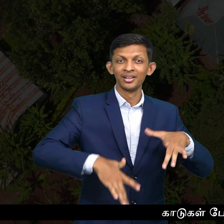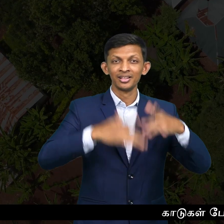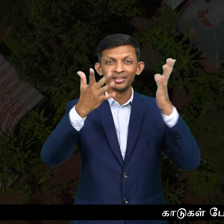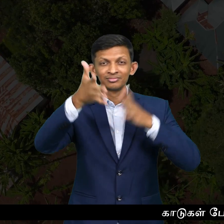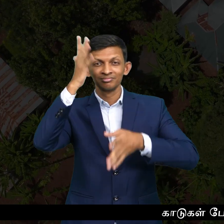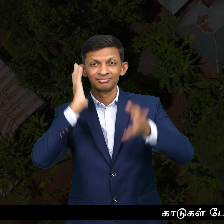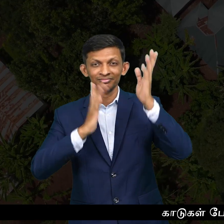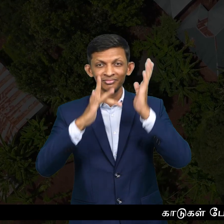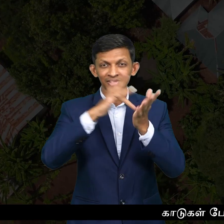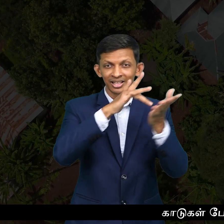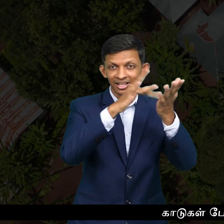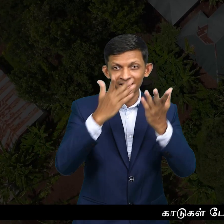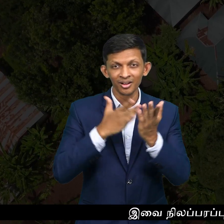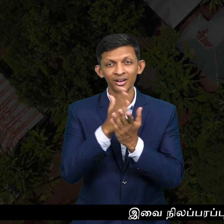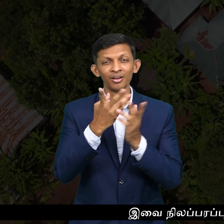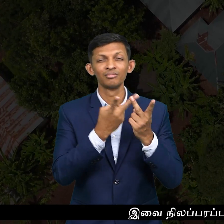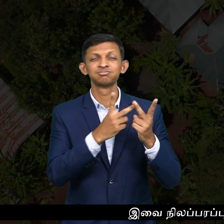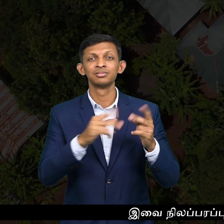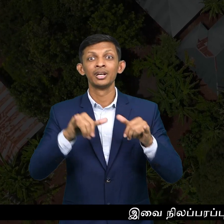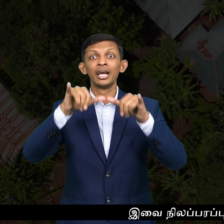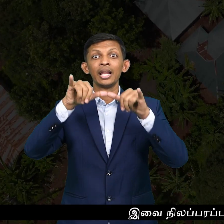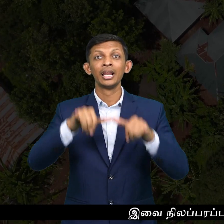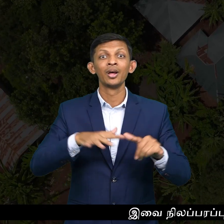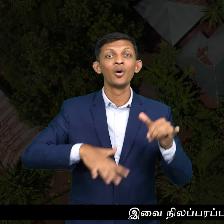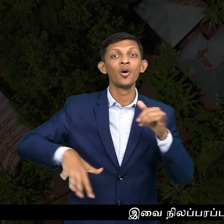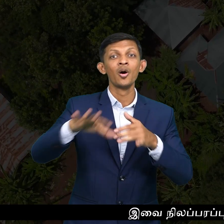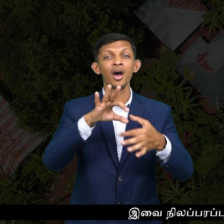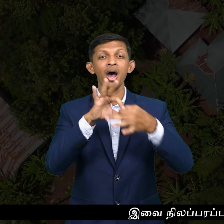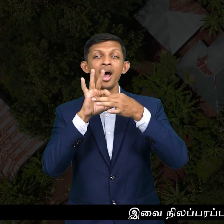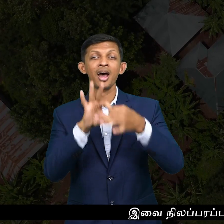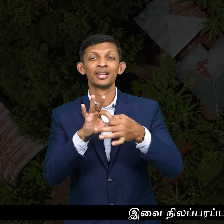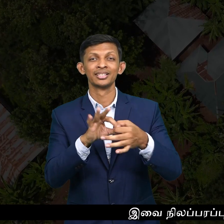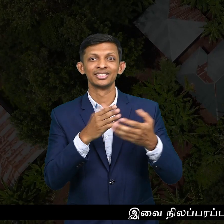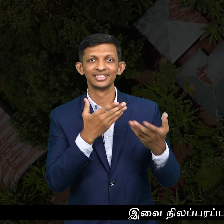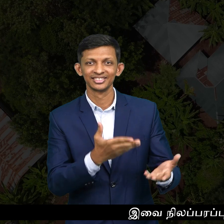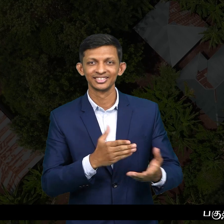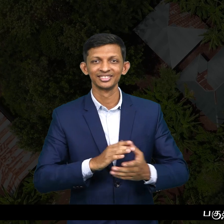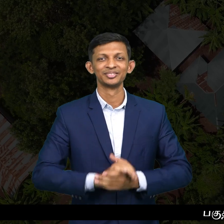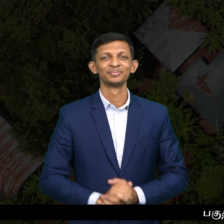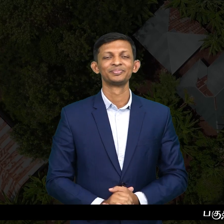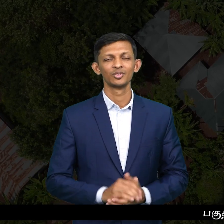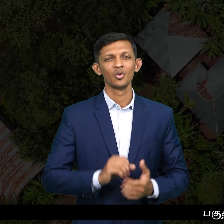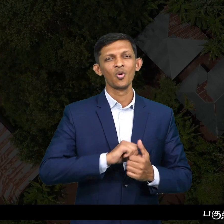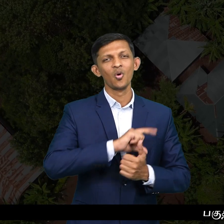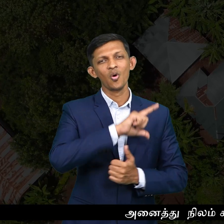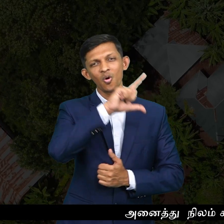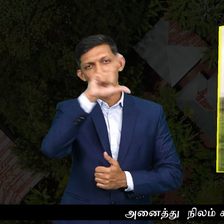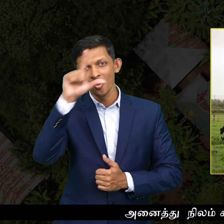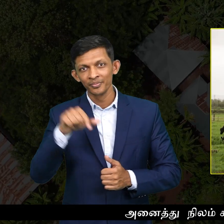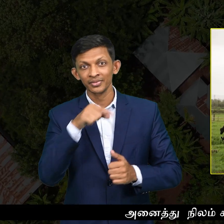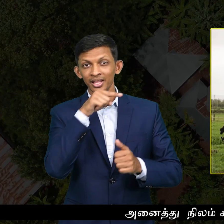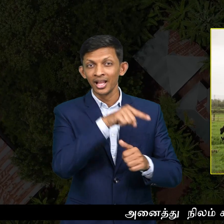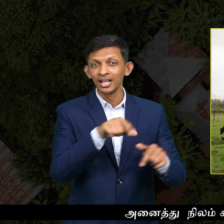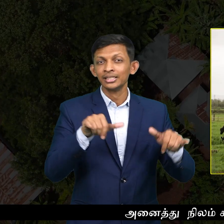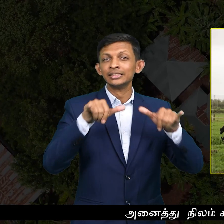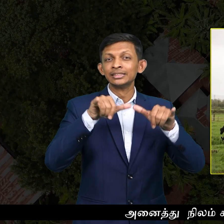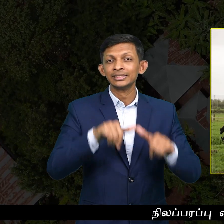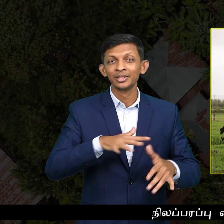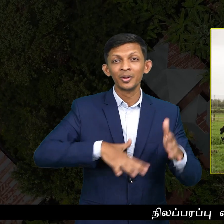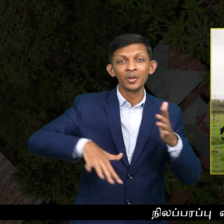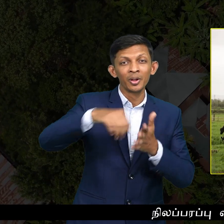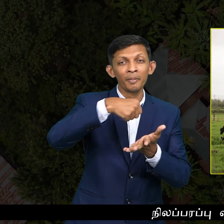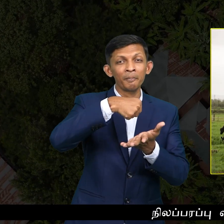வயல்வெளிகள் மற்றும் காடுகள் போன்ற இடங்கள். இவை நிலப்பரப்பு வாழ்விடங்களில் ஒரு பகுதியாகும். அனைத்து நிலம்